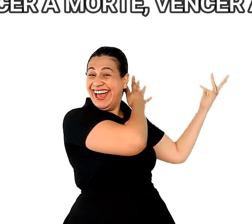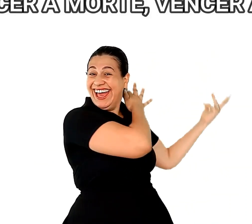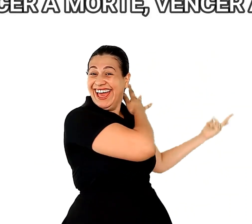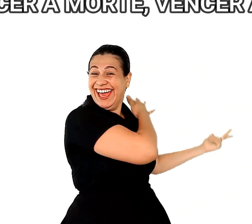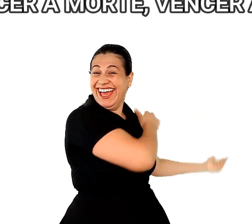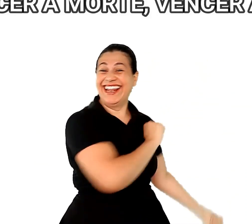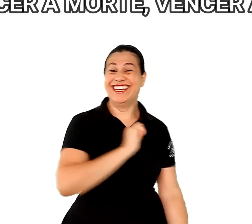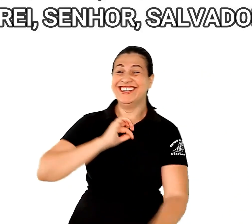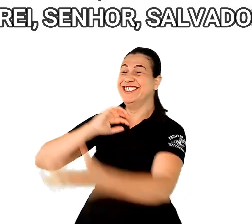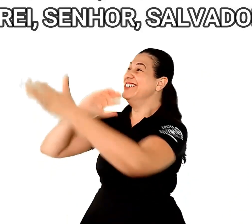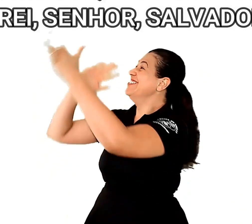dor, Ele é